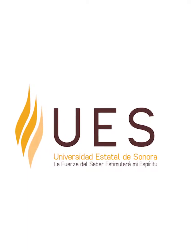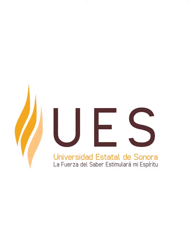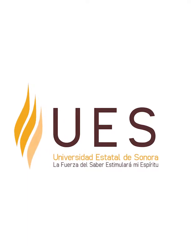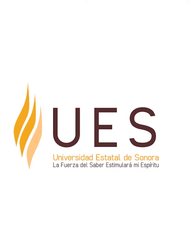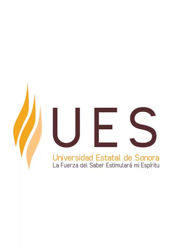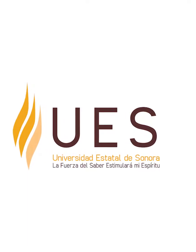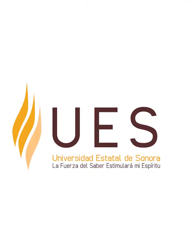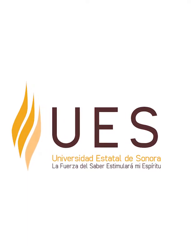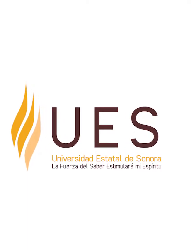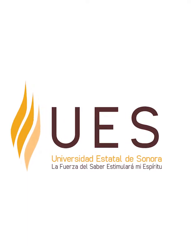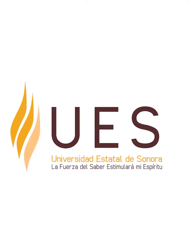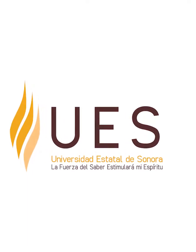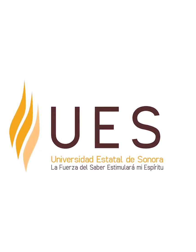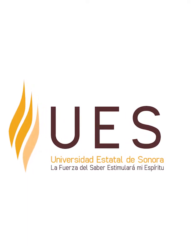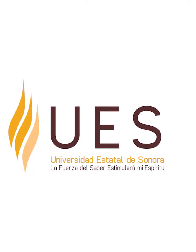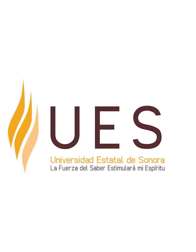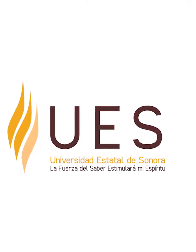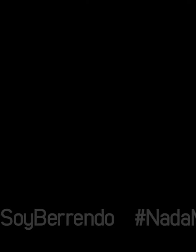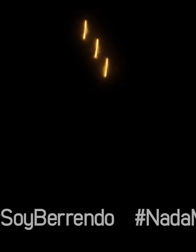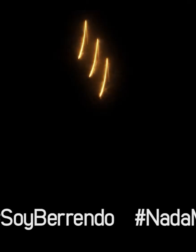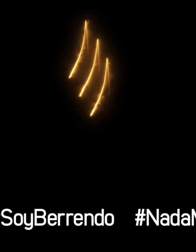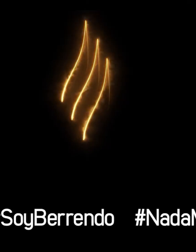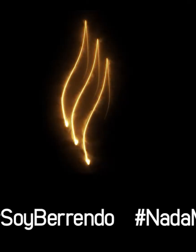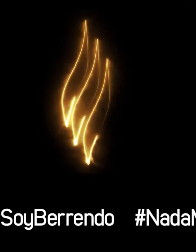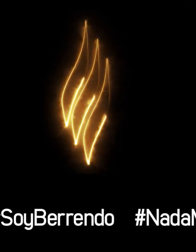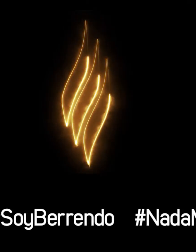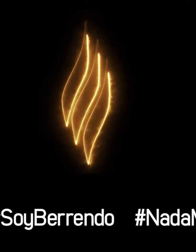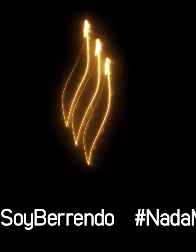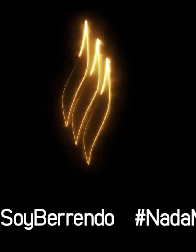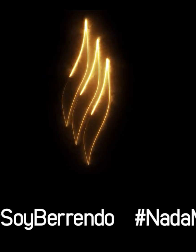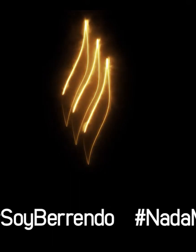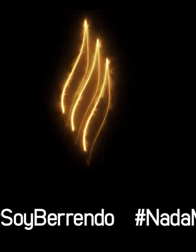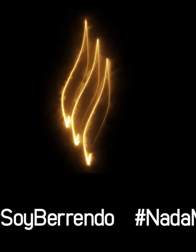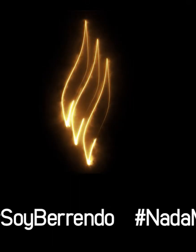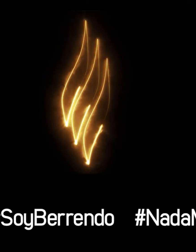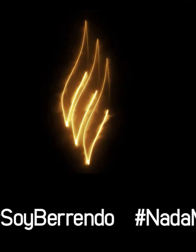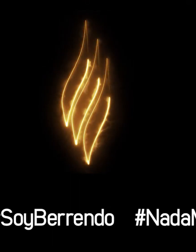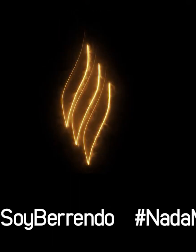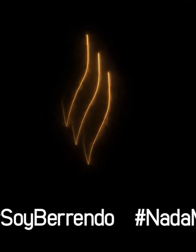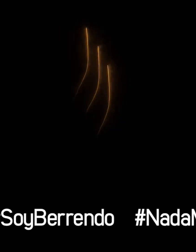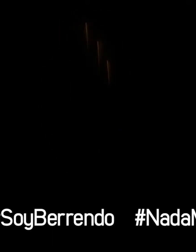Soy UIS. Soy Berrendo. Nada me detiene.